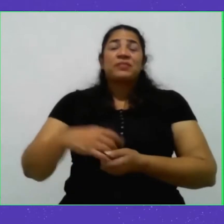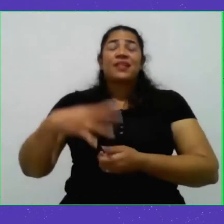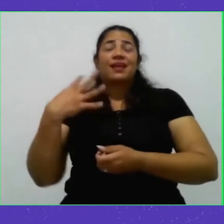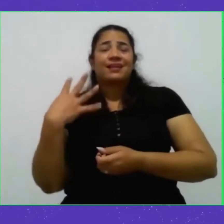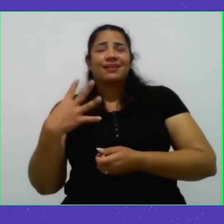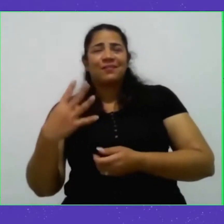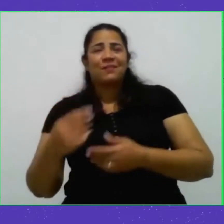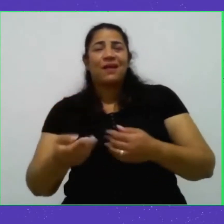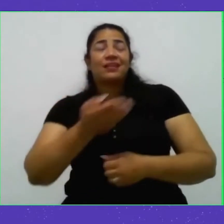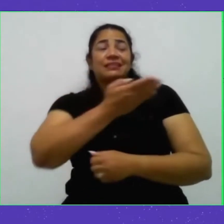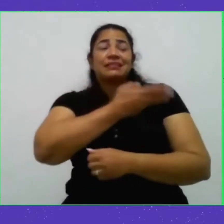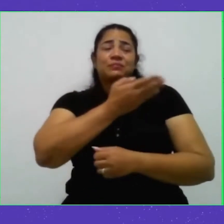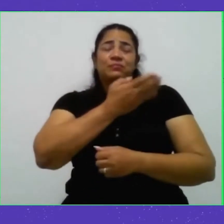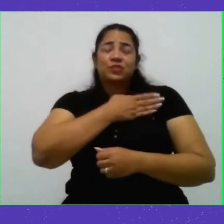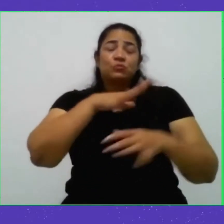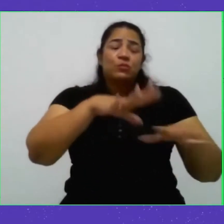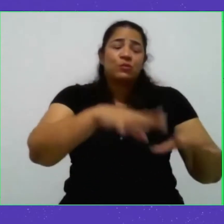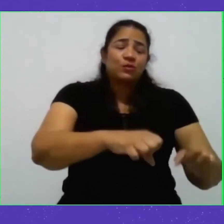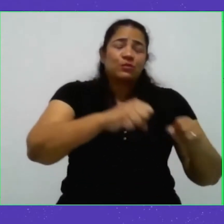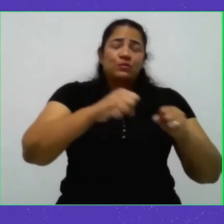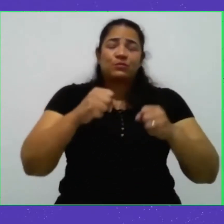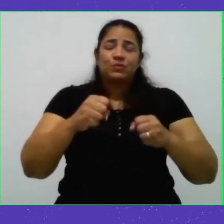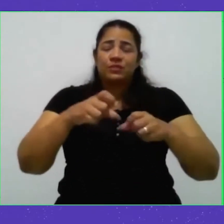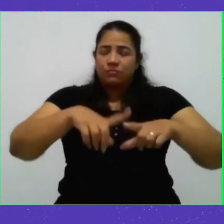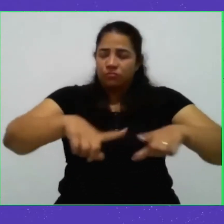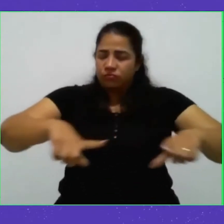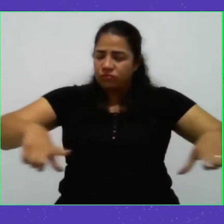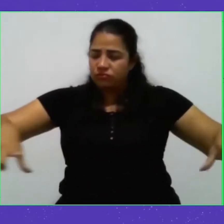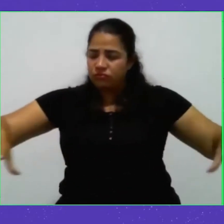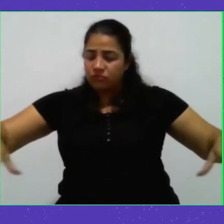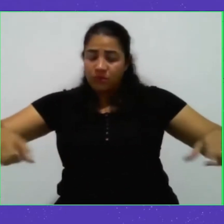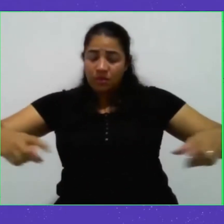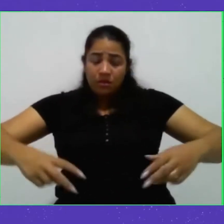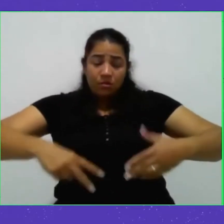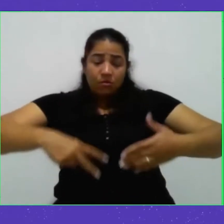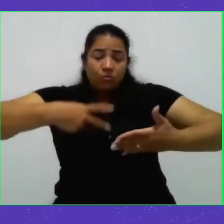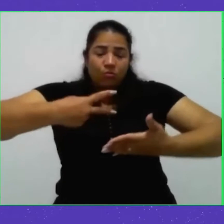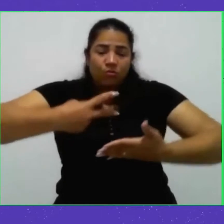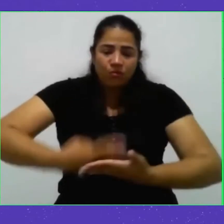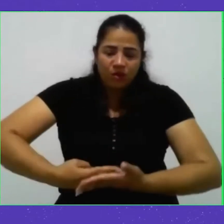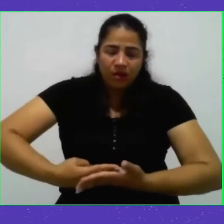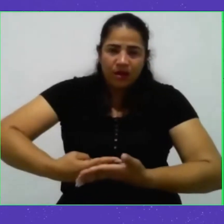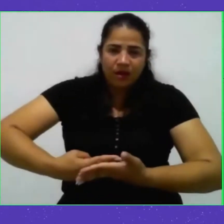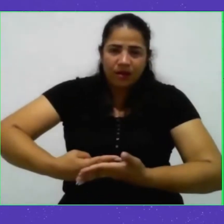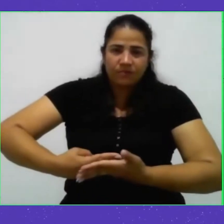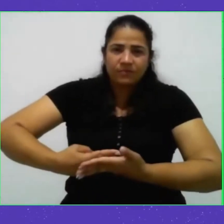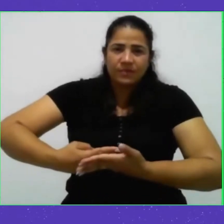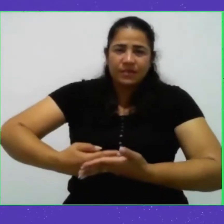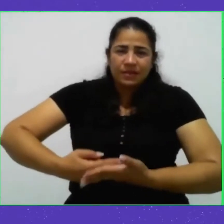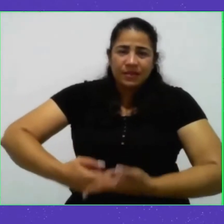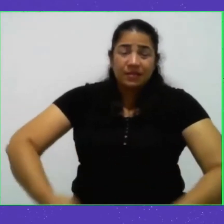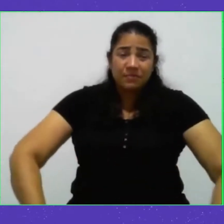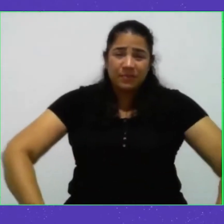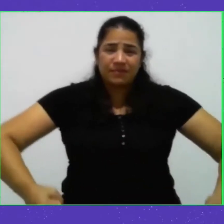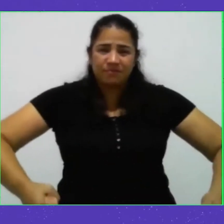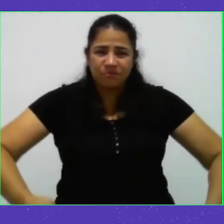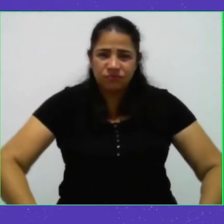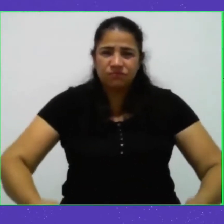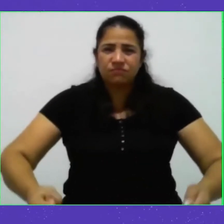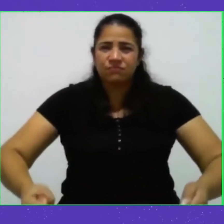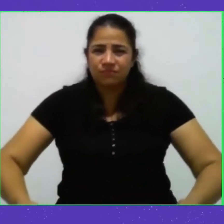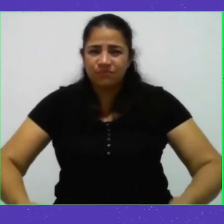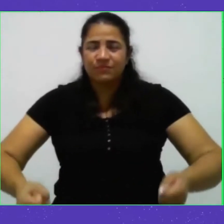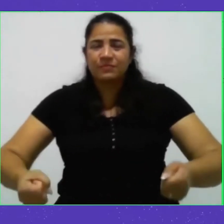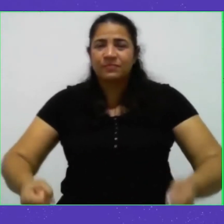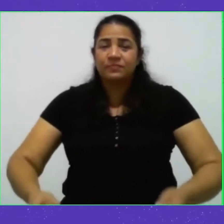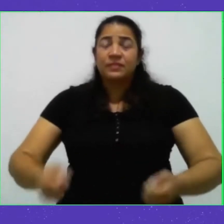porta da casa em que Jesus estava, porque tinha muita gente ali. E essas pessoas então, isso é um bom exemplo para